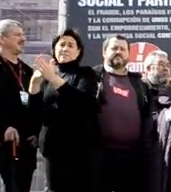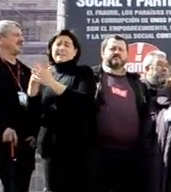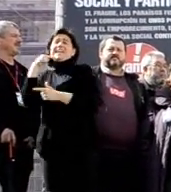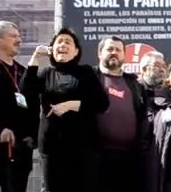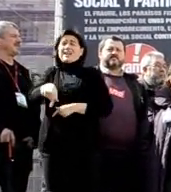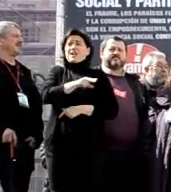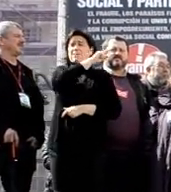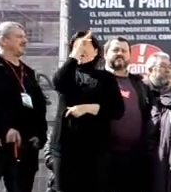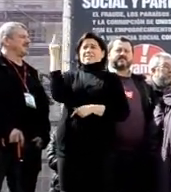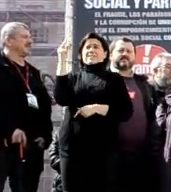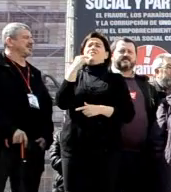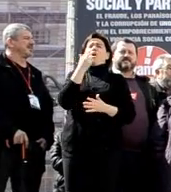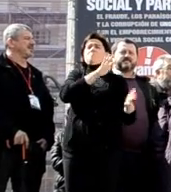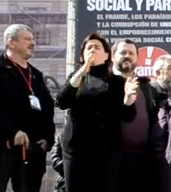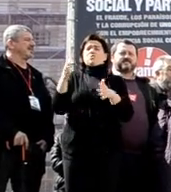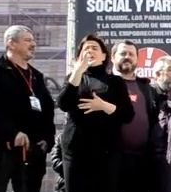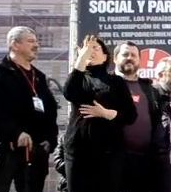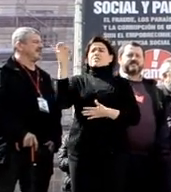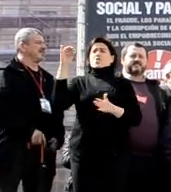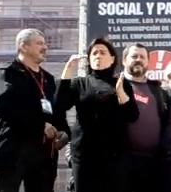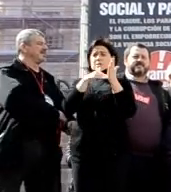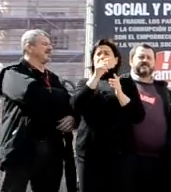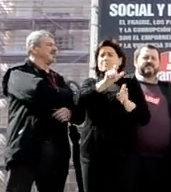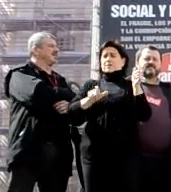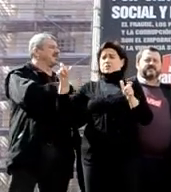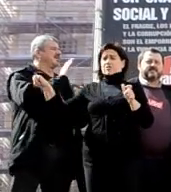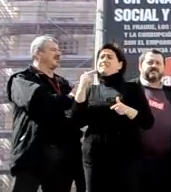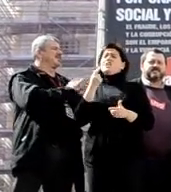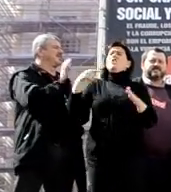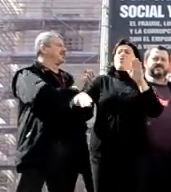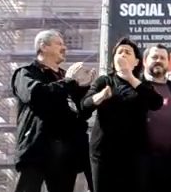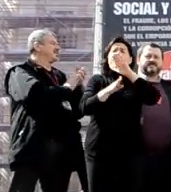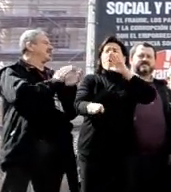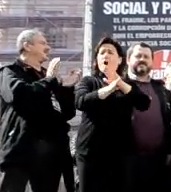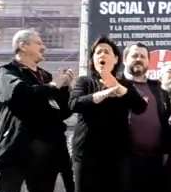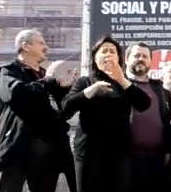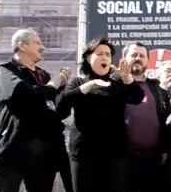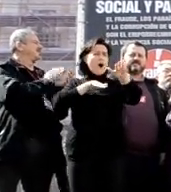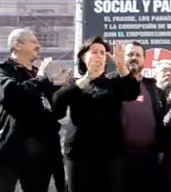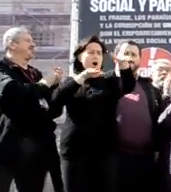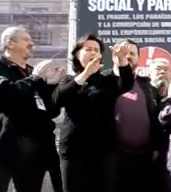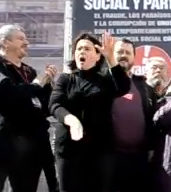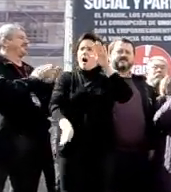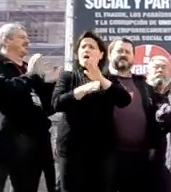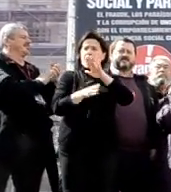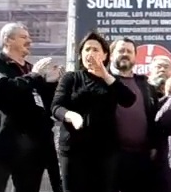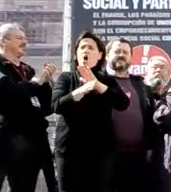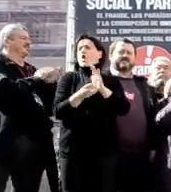aquí en Madrid unas 50.000. Y seguiremos saliendo una y otra vez